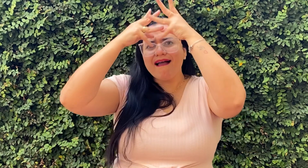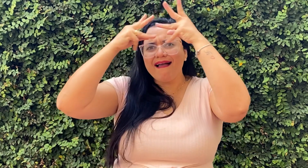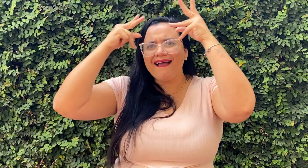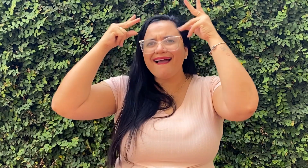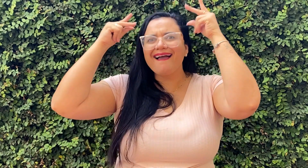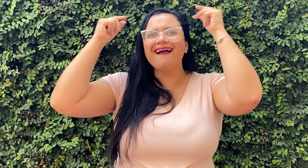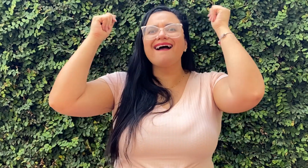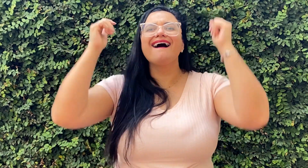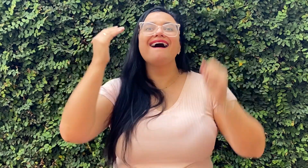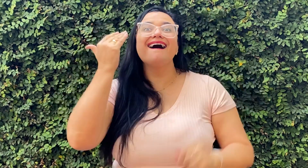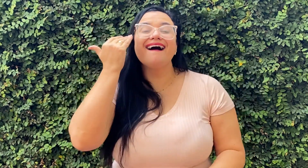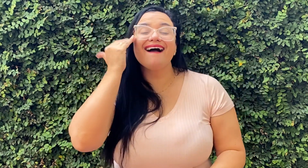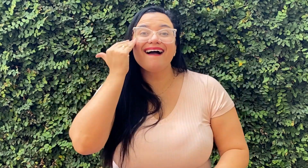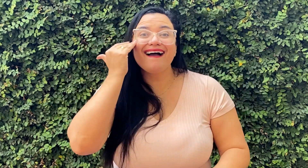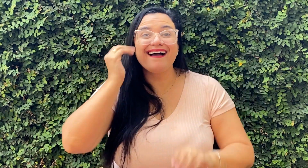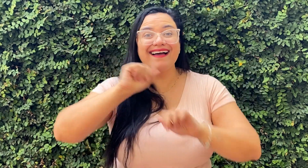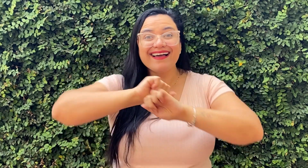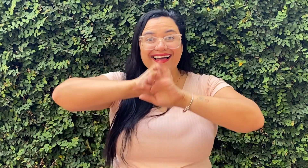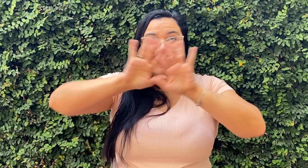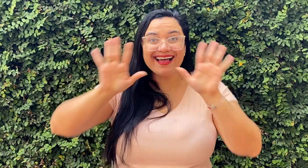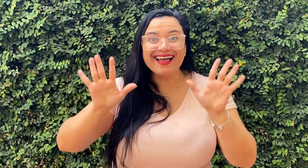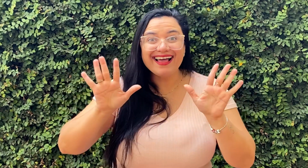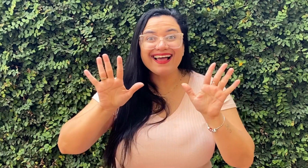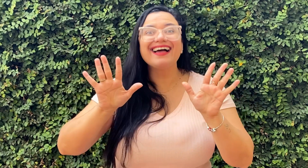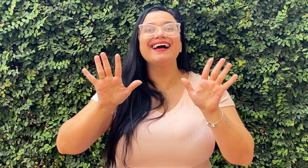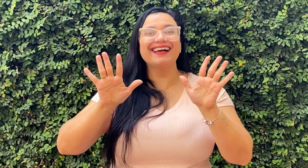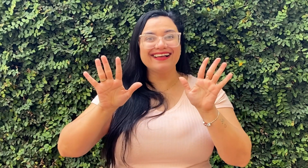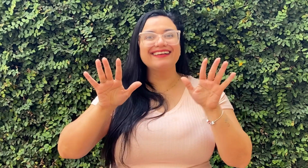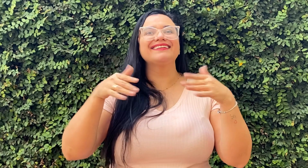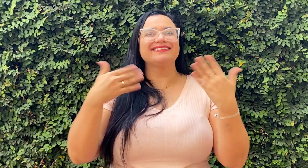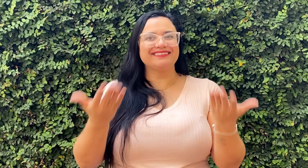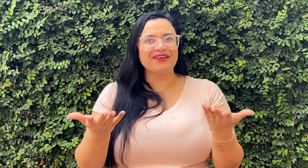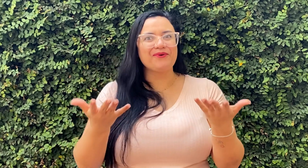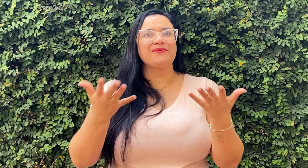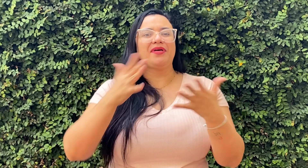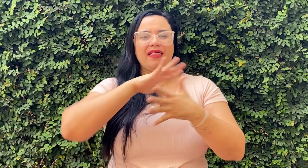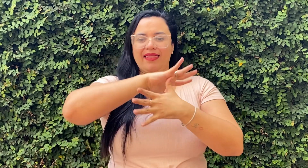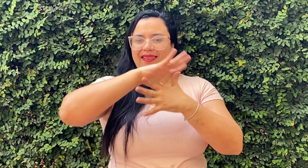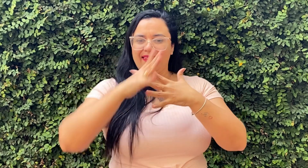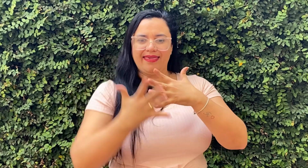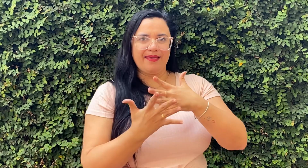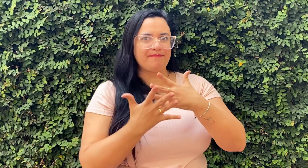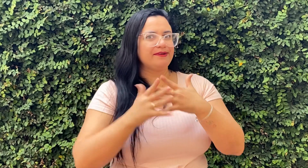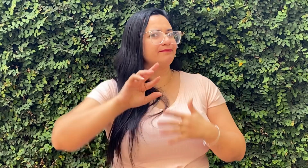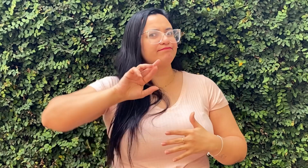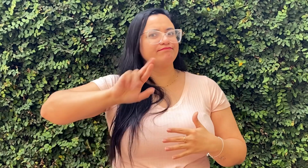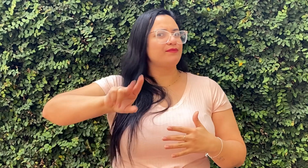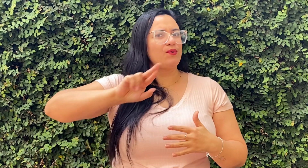já desmistifica e clarifica de que a Libras não é